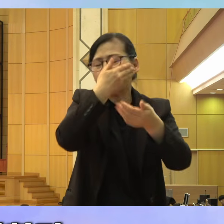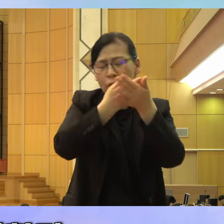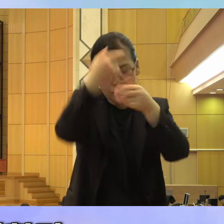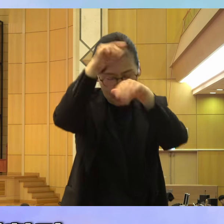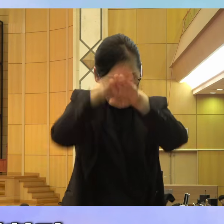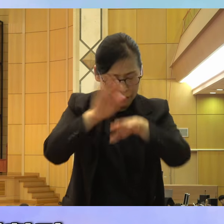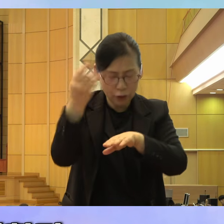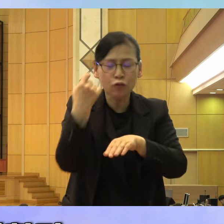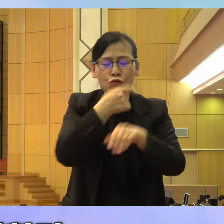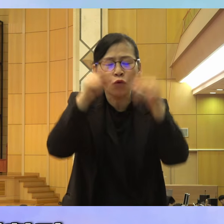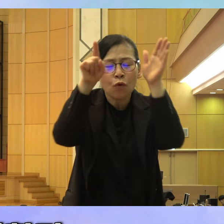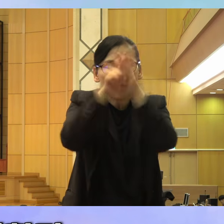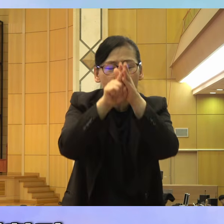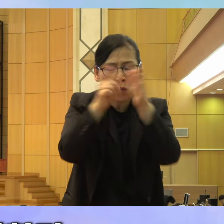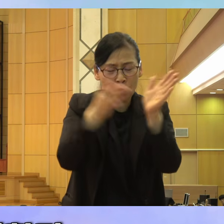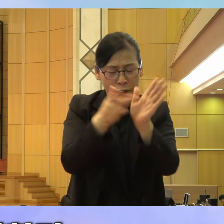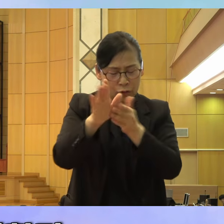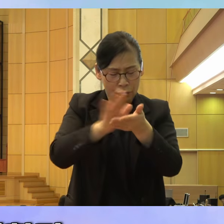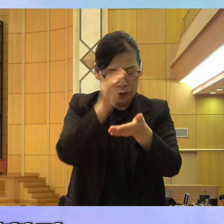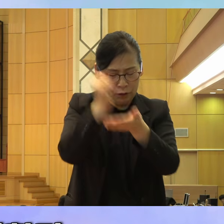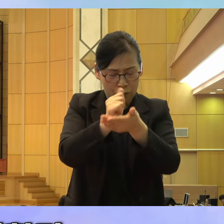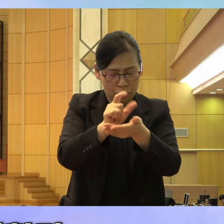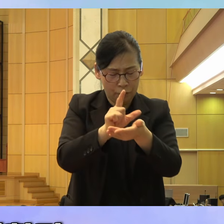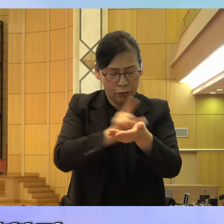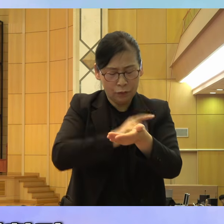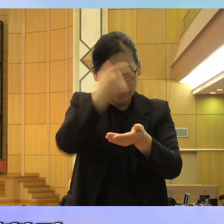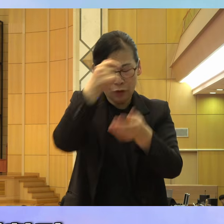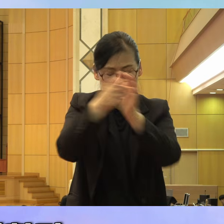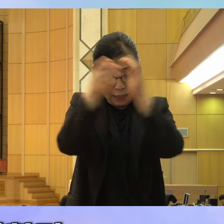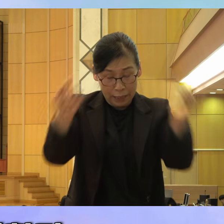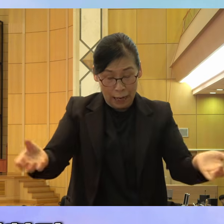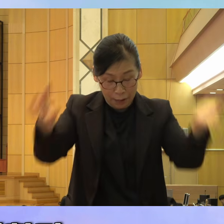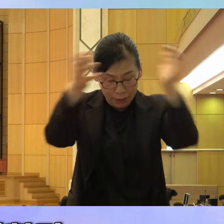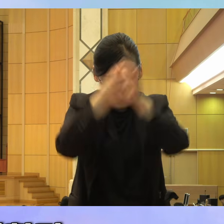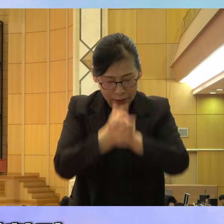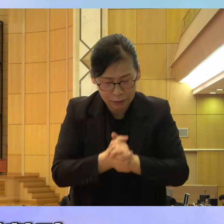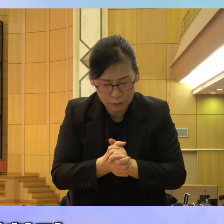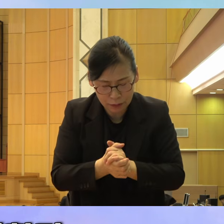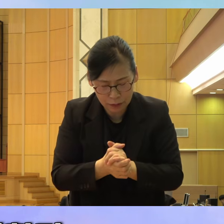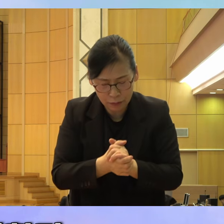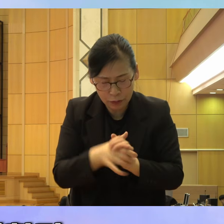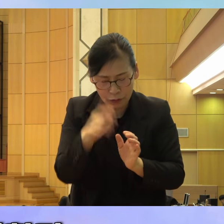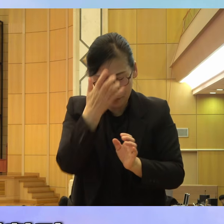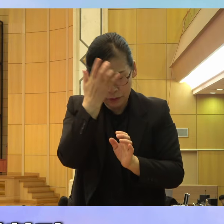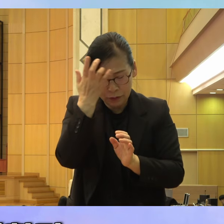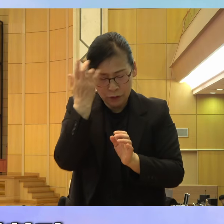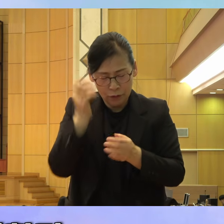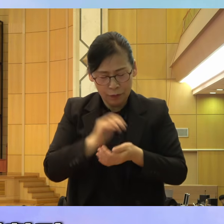줄 믿고 예수 그리스도의 이름으로 기도 올리옵나이다. 아멘.